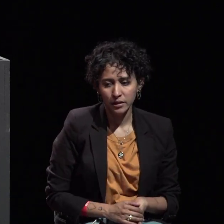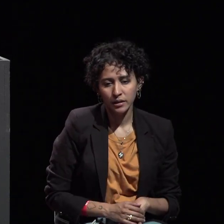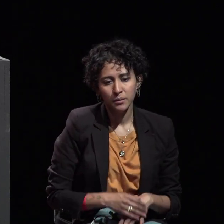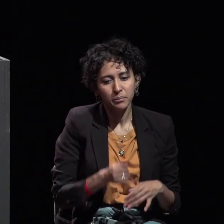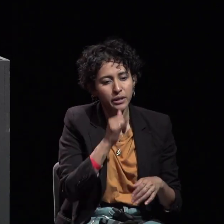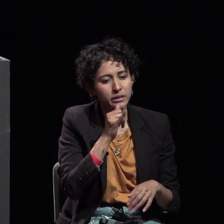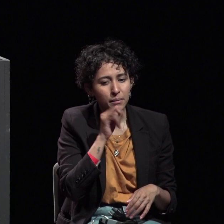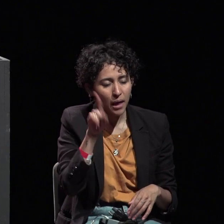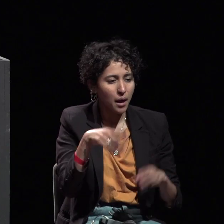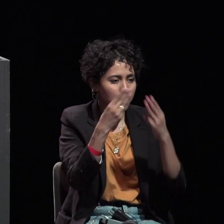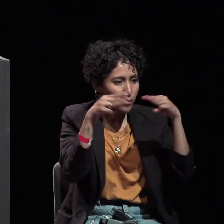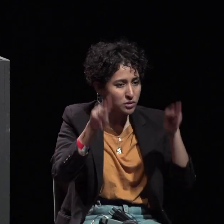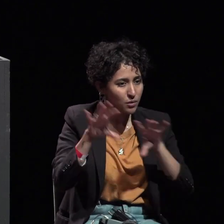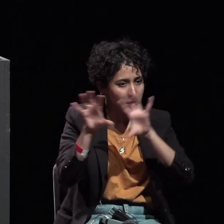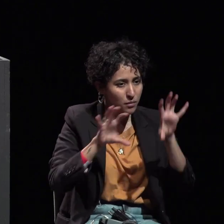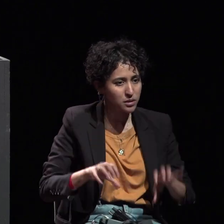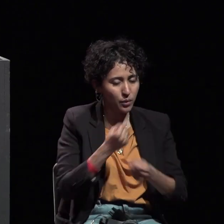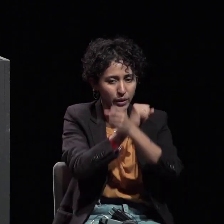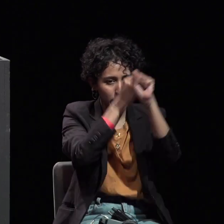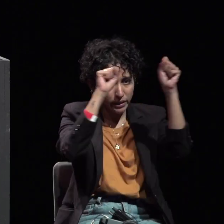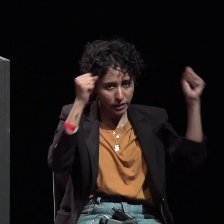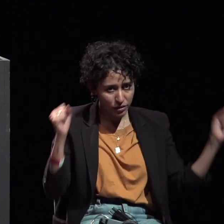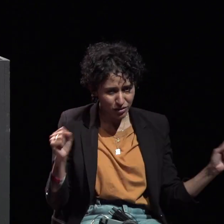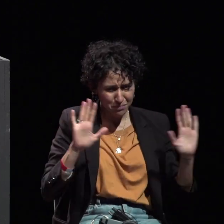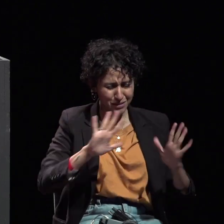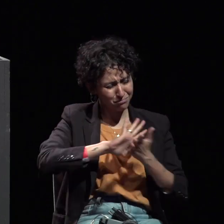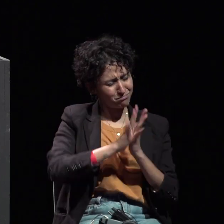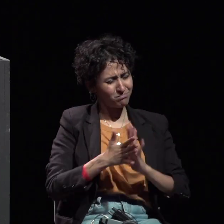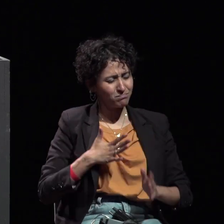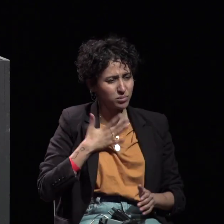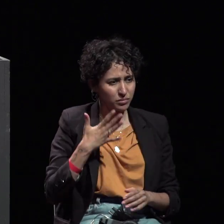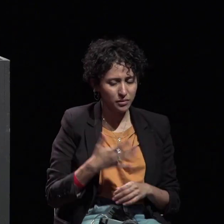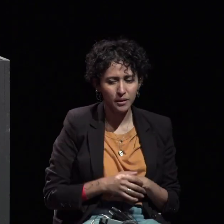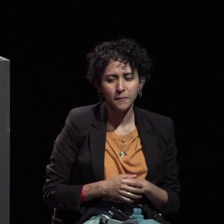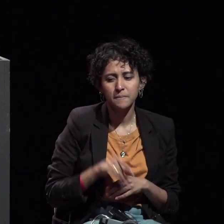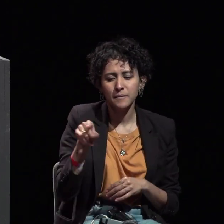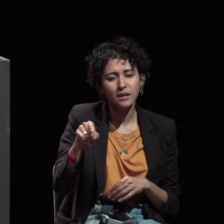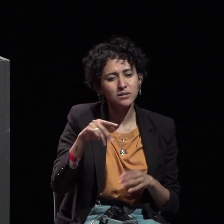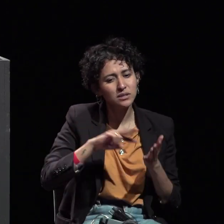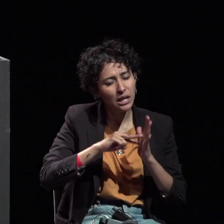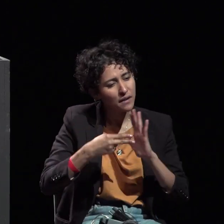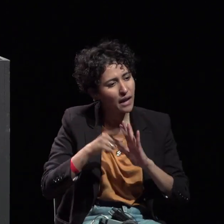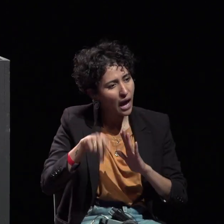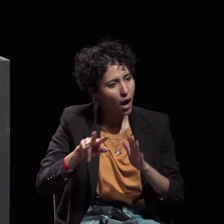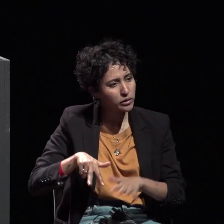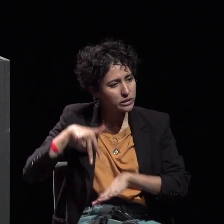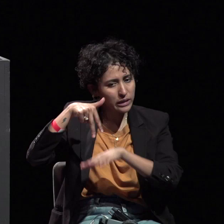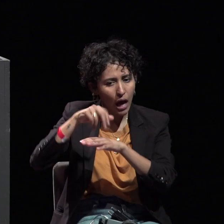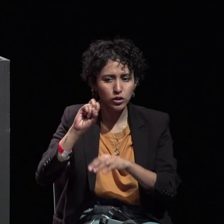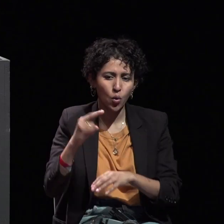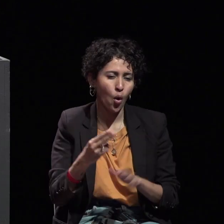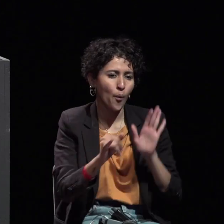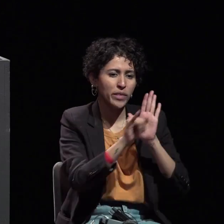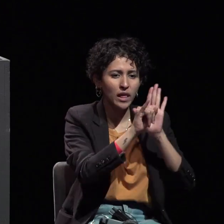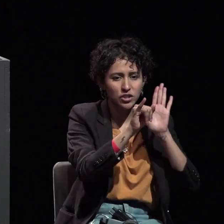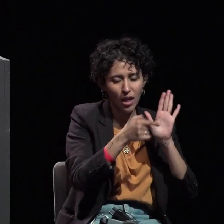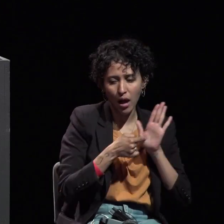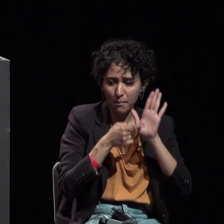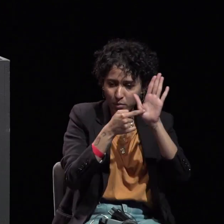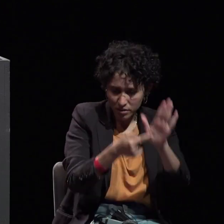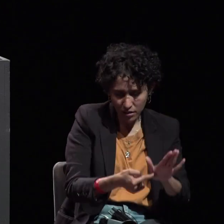exposições. Esse colapso, contudo, não tem a ver apenas com as reivindicações de autoridade, de representação e de identidade em voga no Brasil e